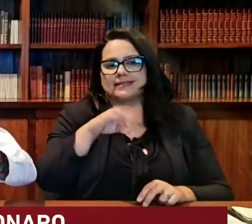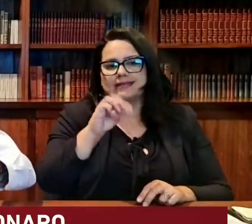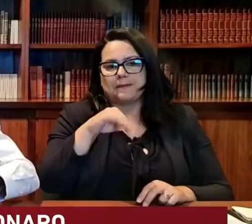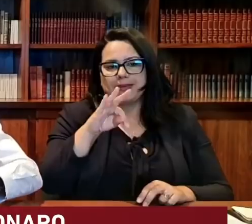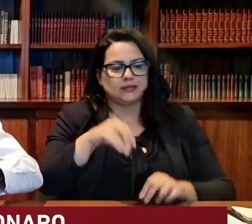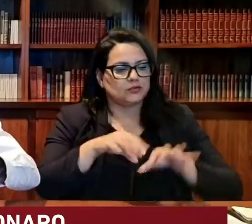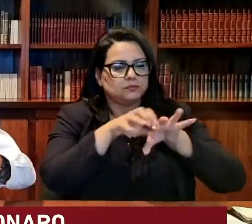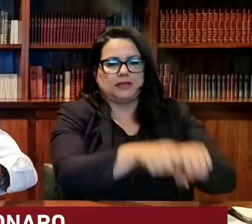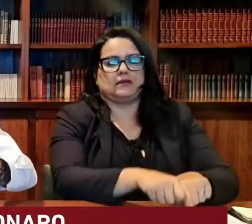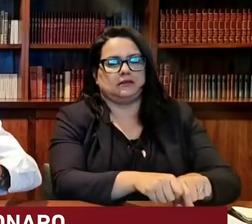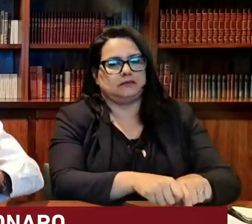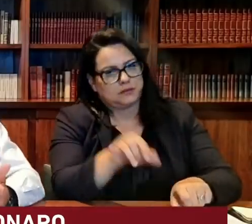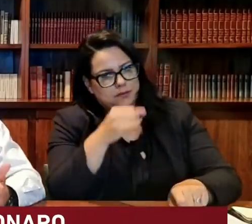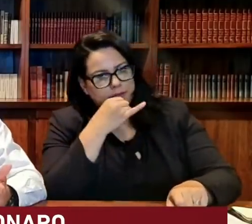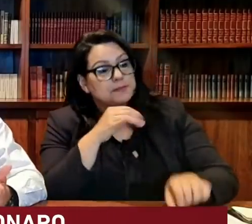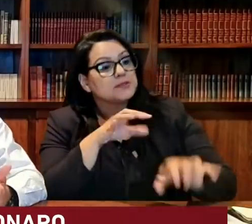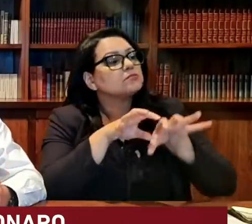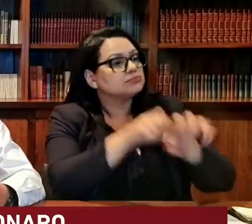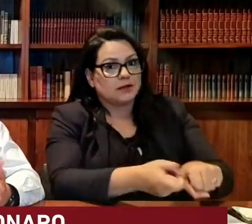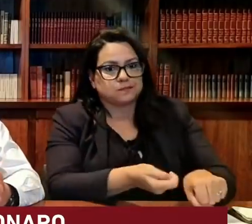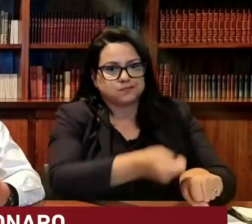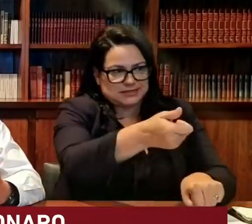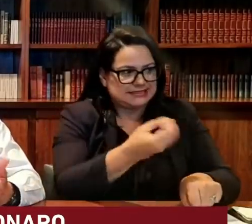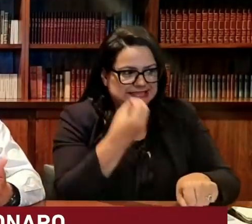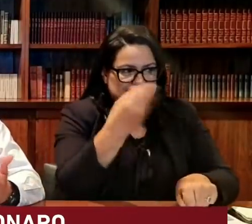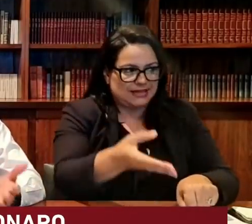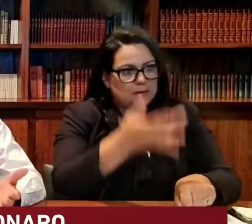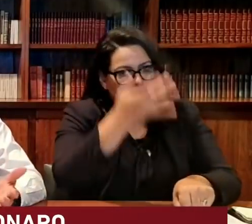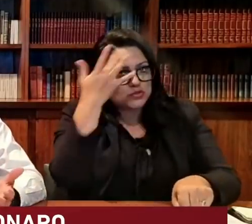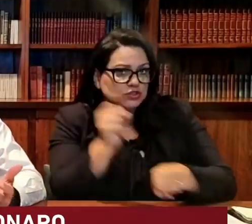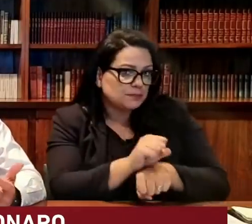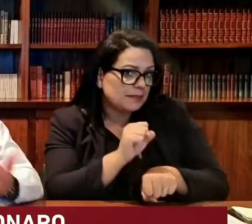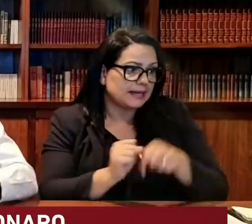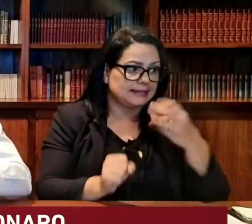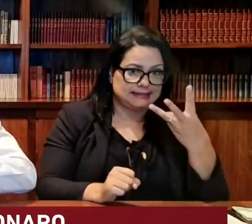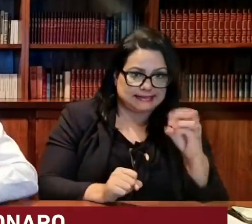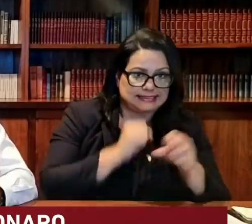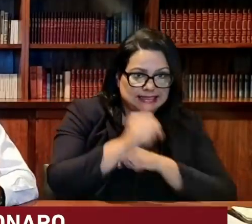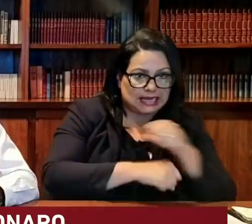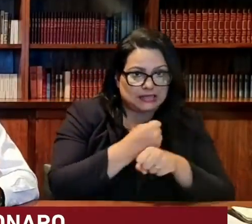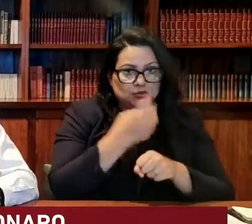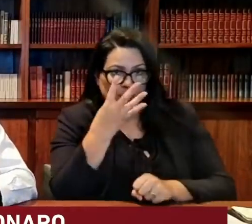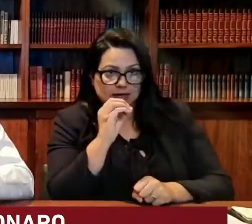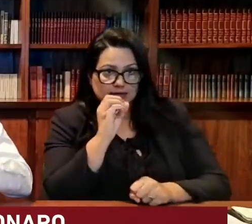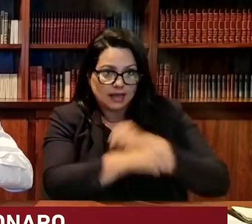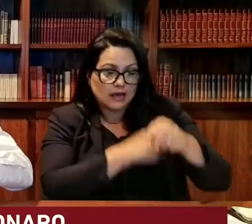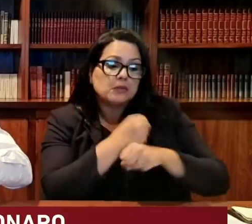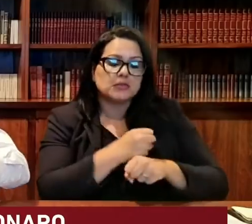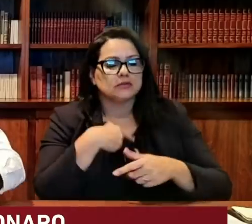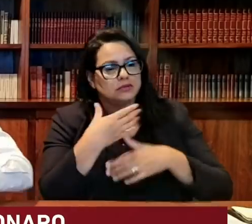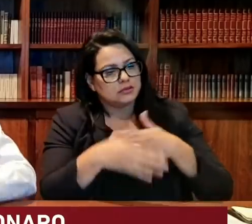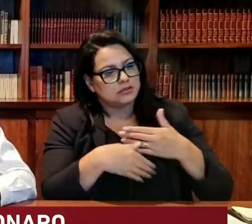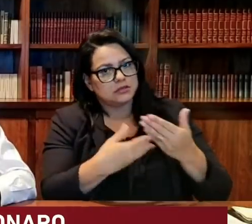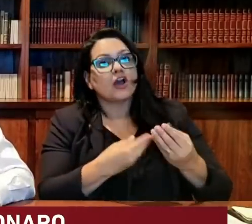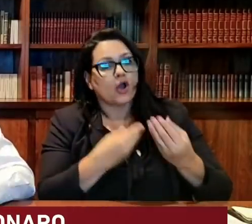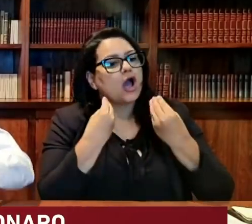dá o título de propriedade para essas pessoas, muito esperava 30, 40 anos, ela passa a ser dona daquela propriedade. Ela vai, aquilo é